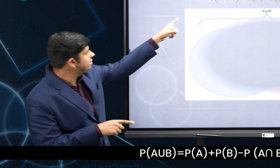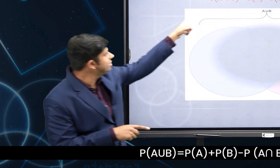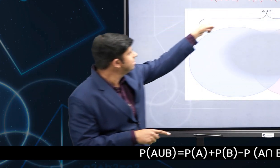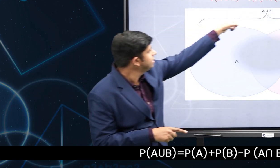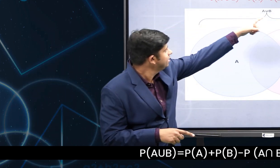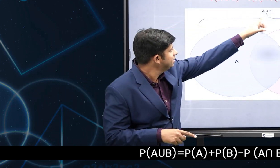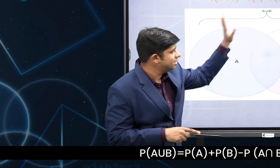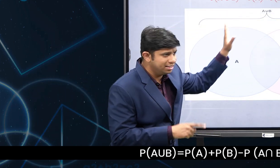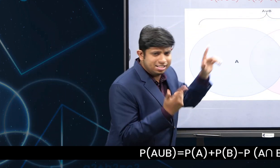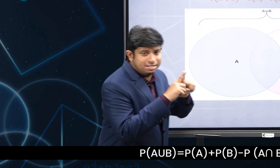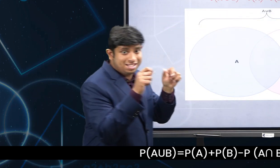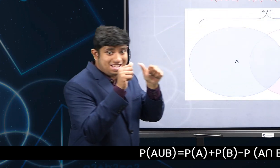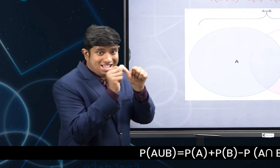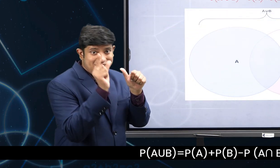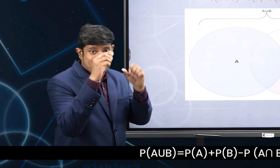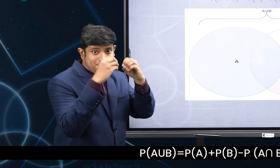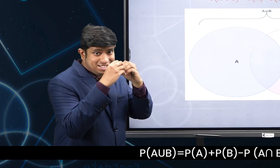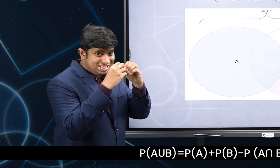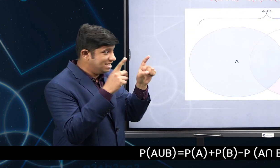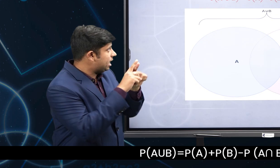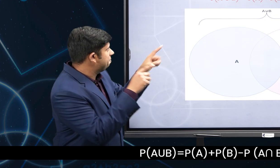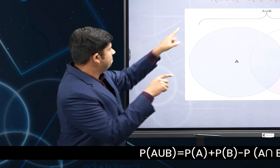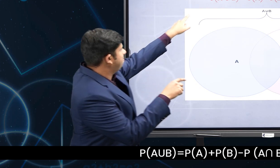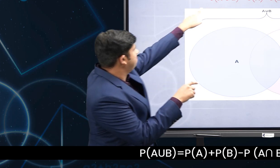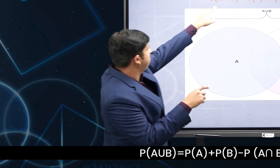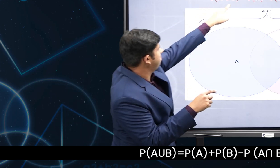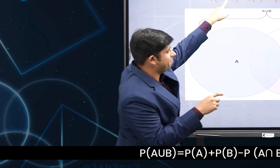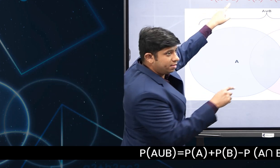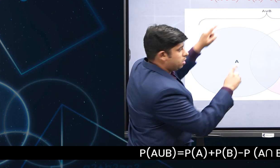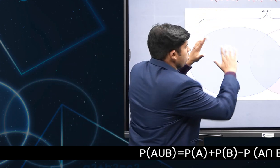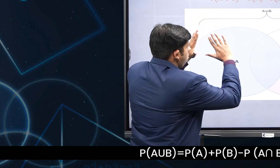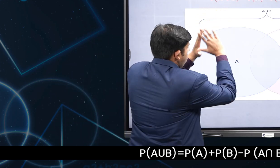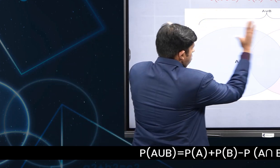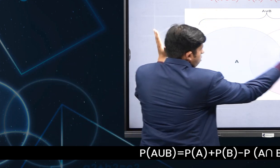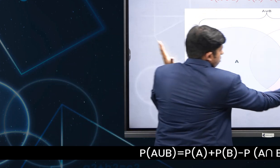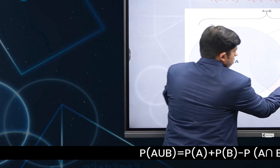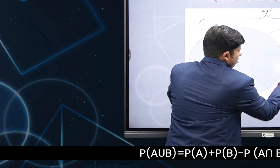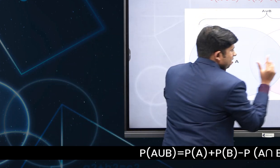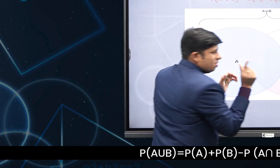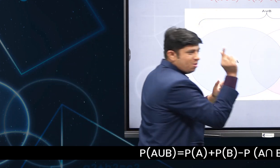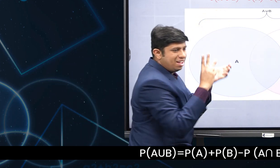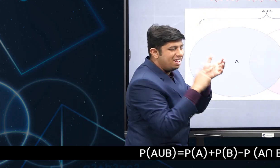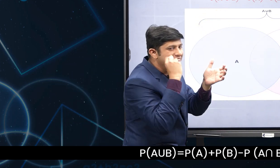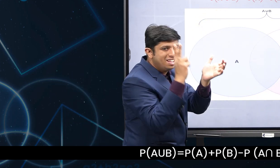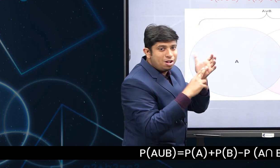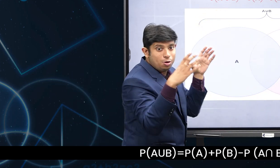B बरोबर A अधिक B वजा A इंटरसेक्शन B.